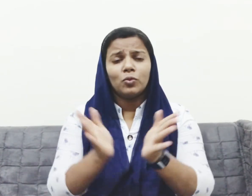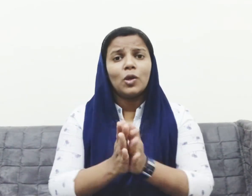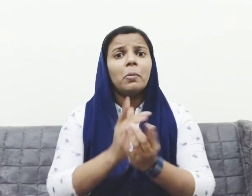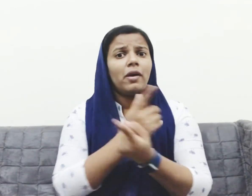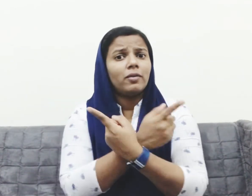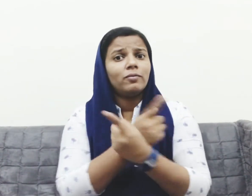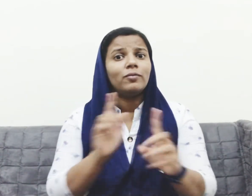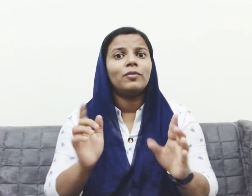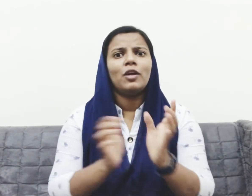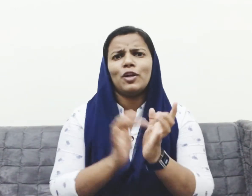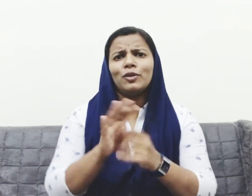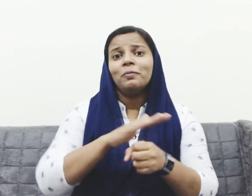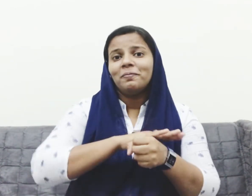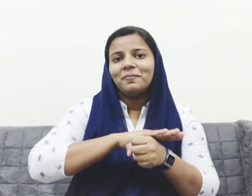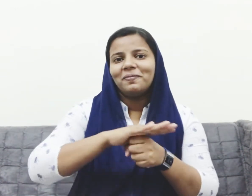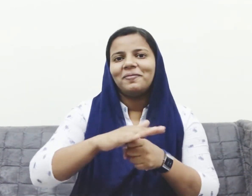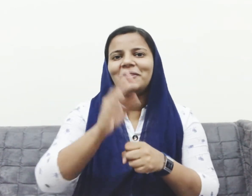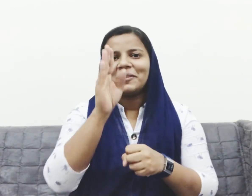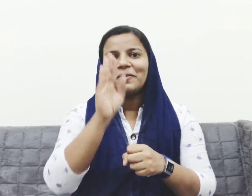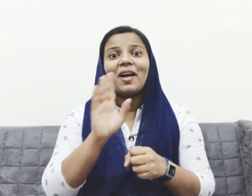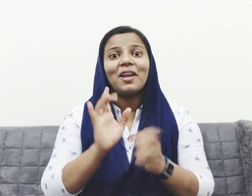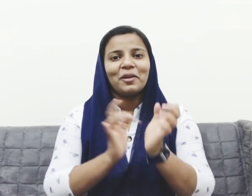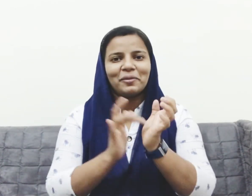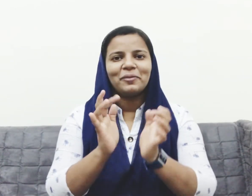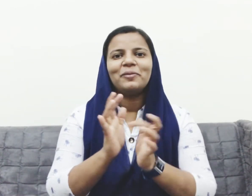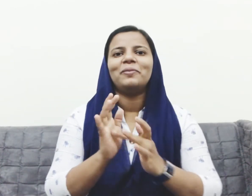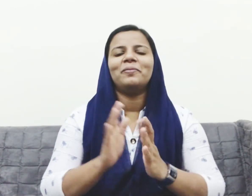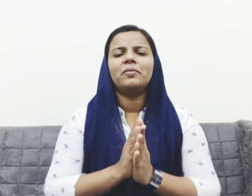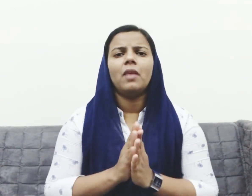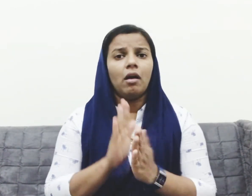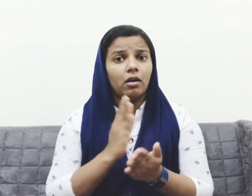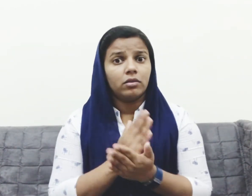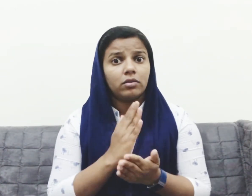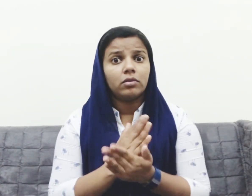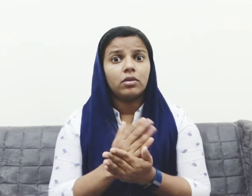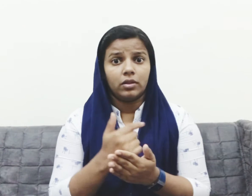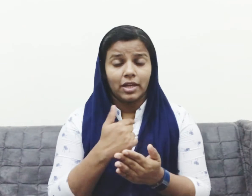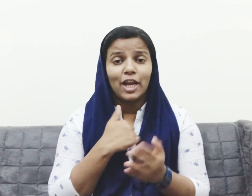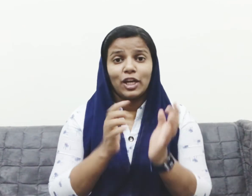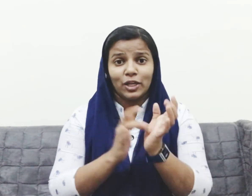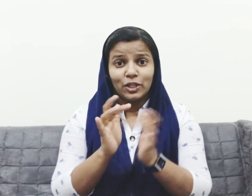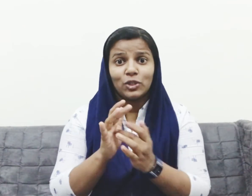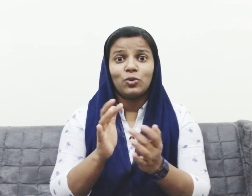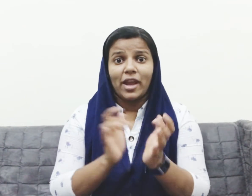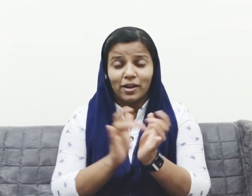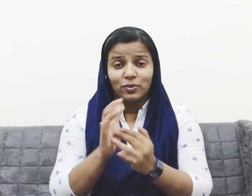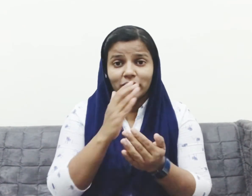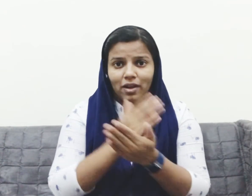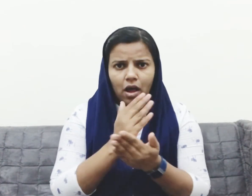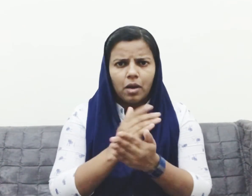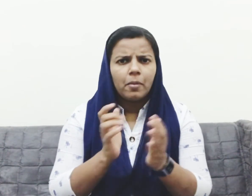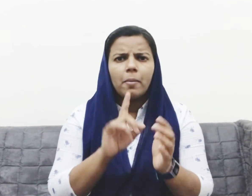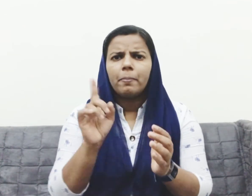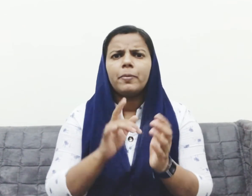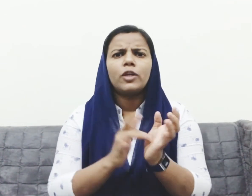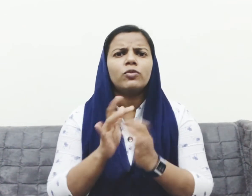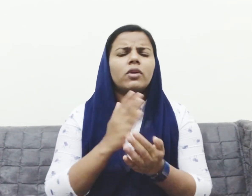പൂർണ്ണമായി രക്ഷിപ്പാൻ അവൻ മതിയായവനാണ്. അവനെ അവൻ കർത്ത, അതുകൊണ്ടാണ് പറയുന്നത് അതുകൊണ്ട് താൻ മുഖാന്തരമായി ദൈവത്തോട് അടുക്കുന്നവർക്ക് വേണ്ടി